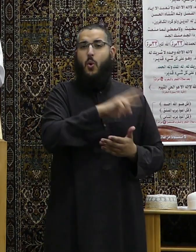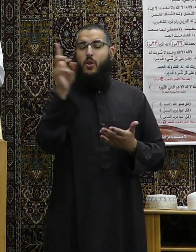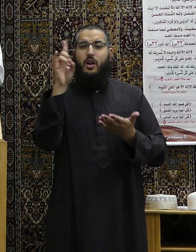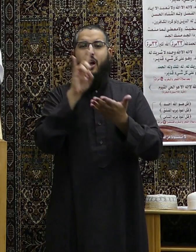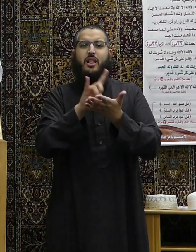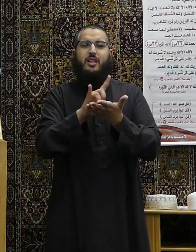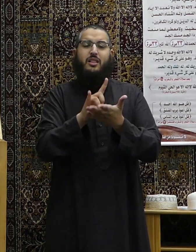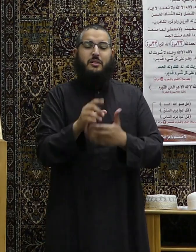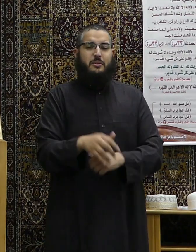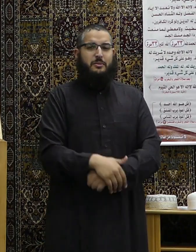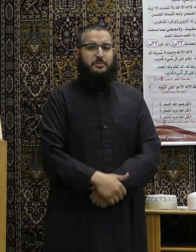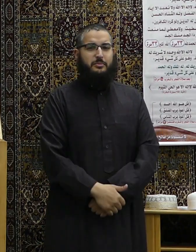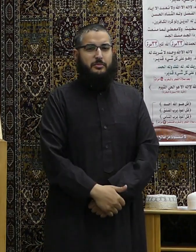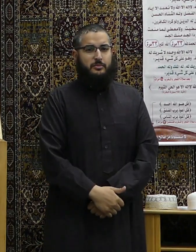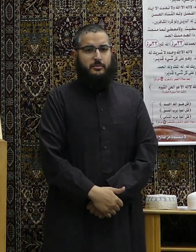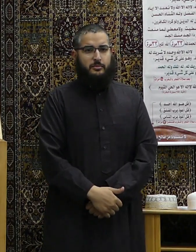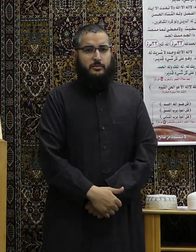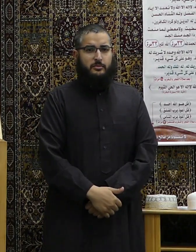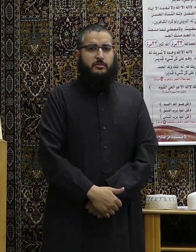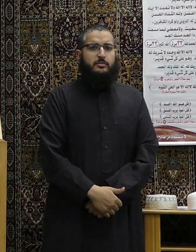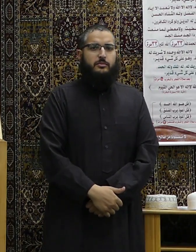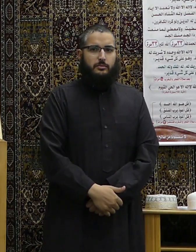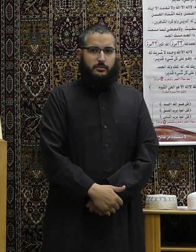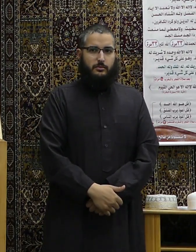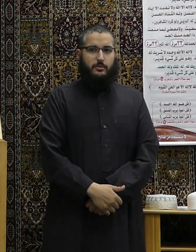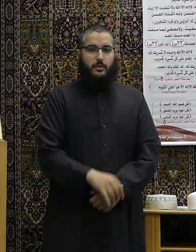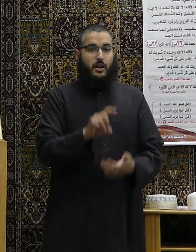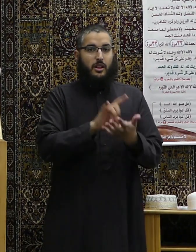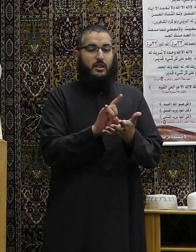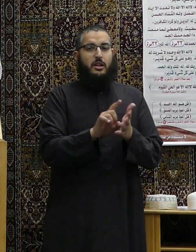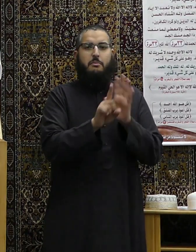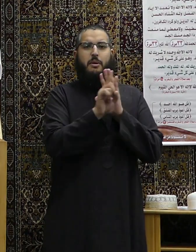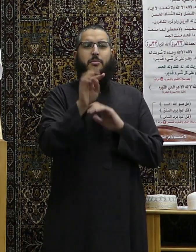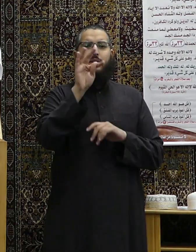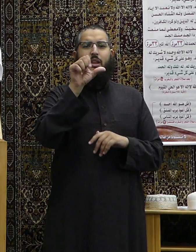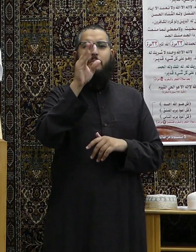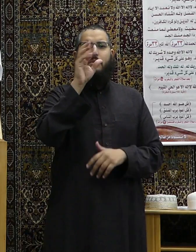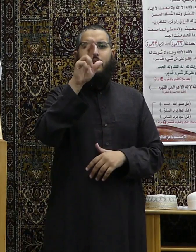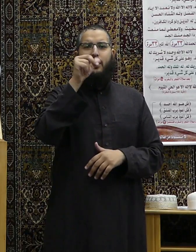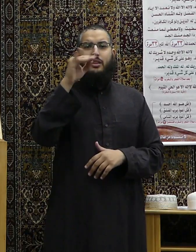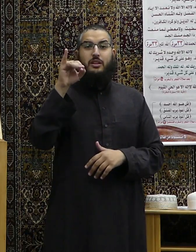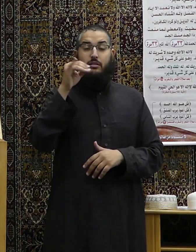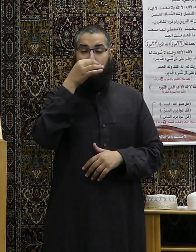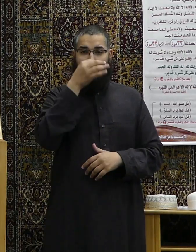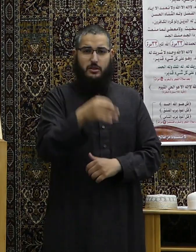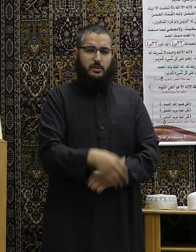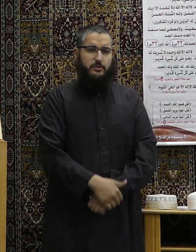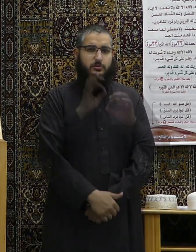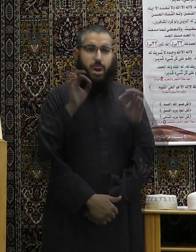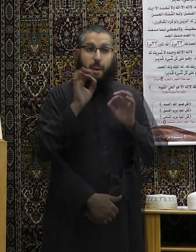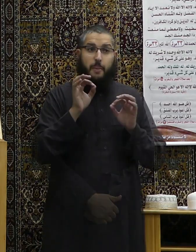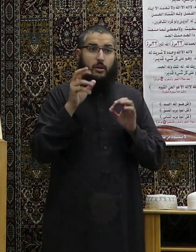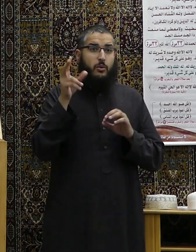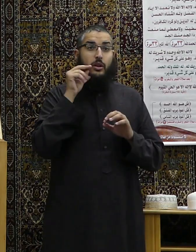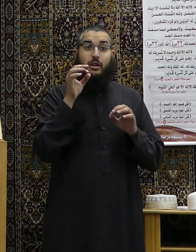hadith, ce hadith-là également, il est rapporté par l'imam al-Tabarani. Selon Muhammad ibn Maslama, radiallahu anhu an jami'i